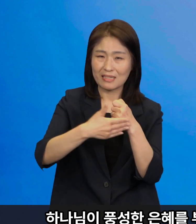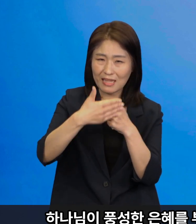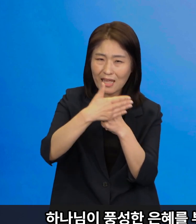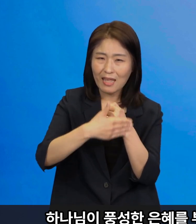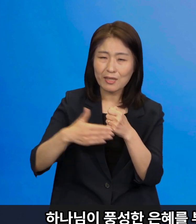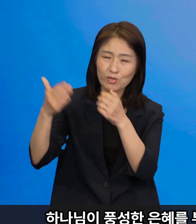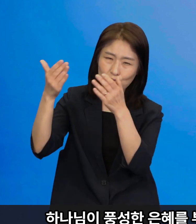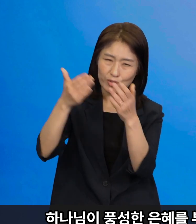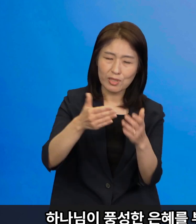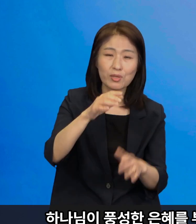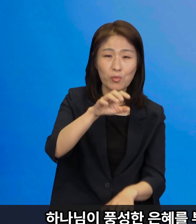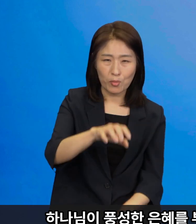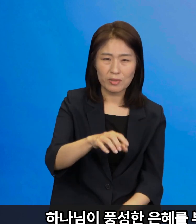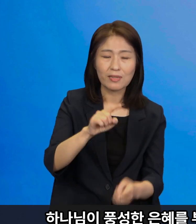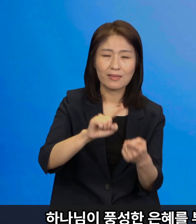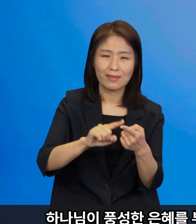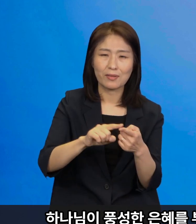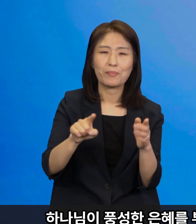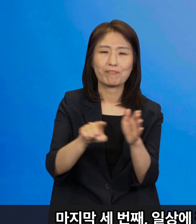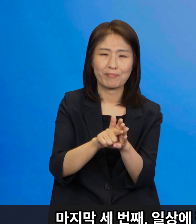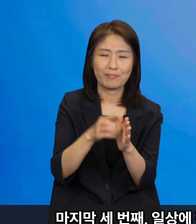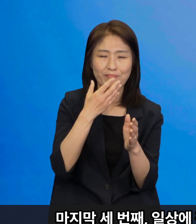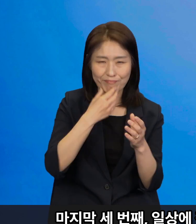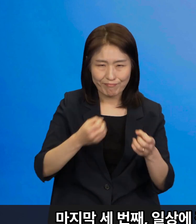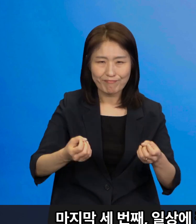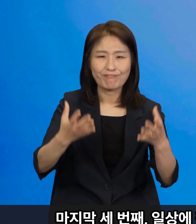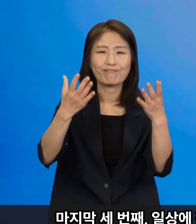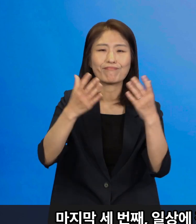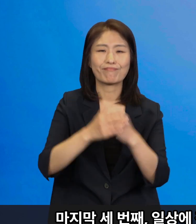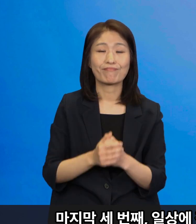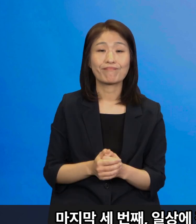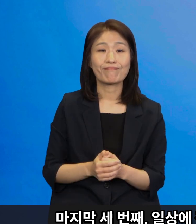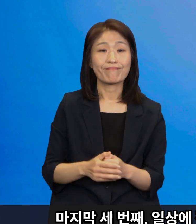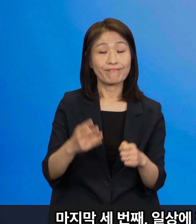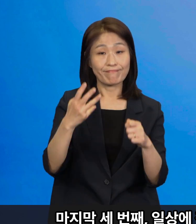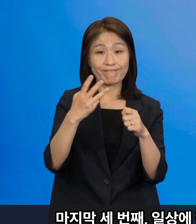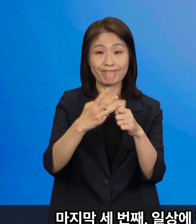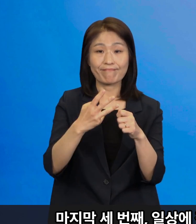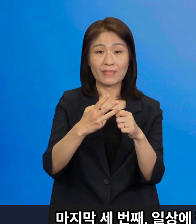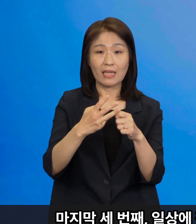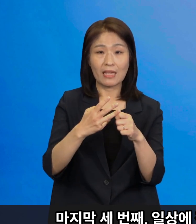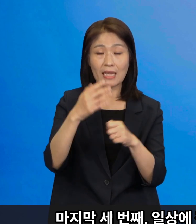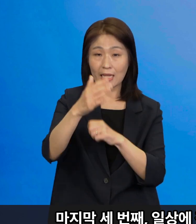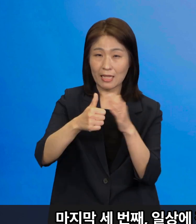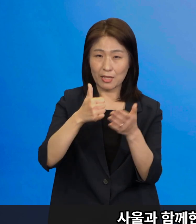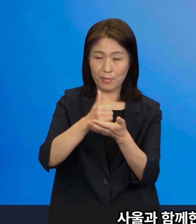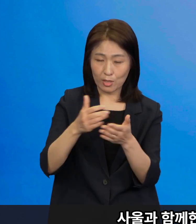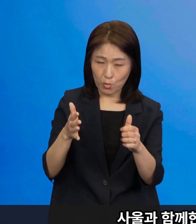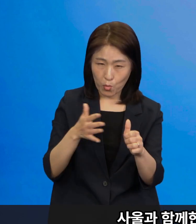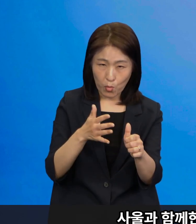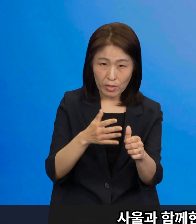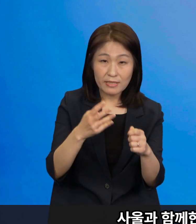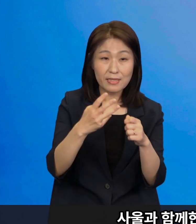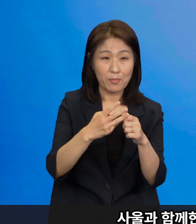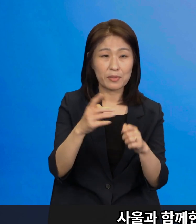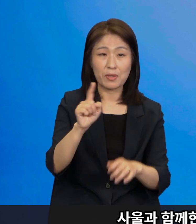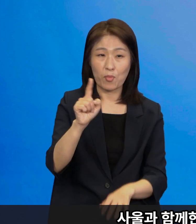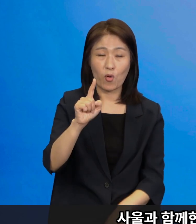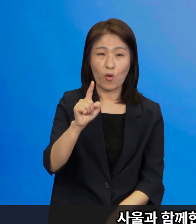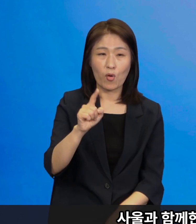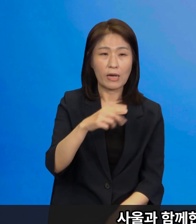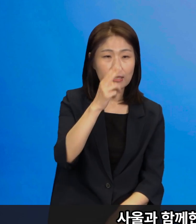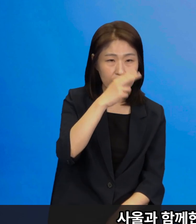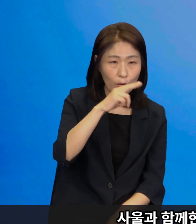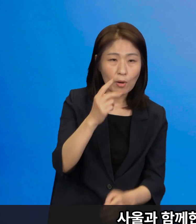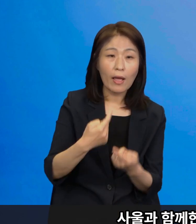곳임을 믿으시길 축복합니다. 마지막 세 번째, 일상에 감춰진 하나님의 손길 세 번째입니다. 사울과 함께한